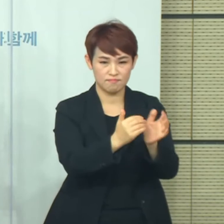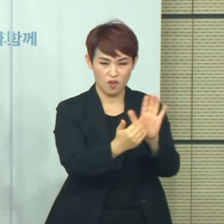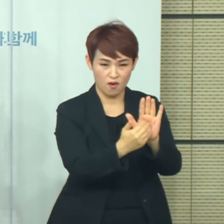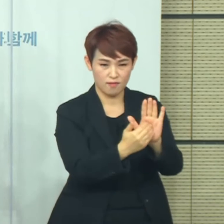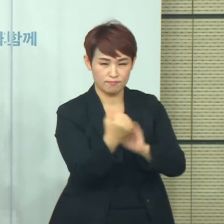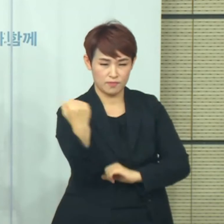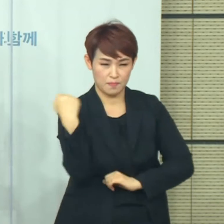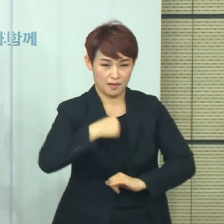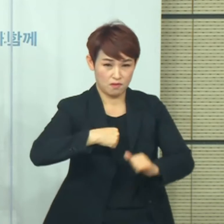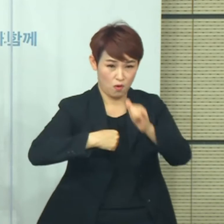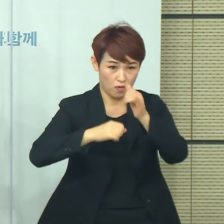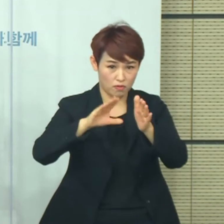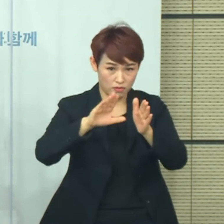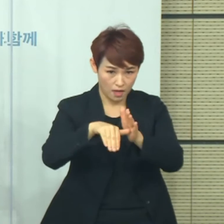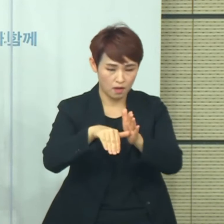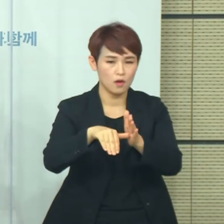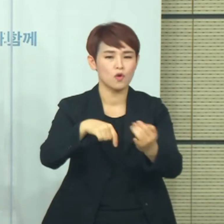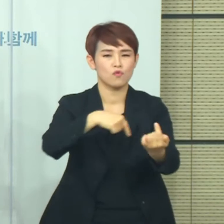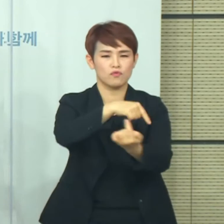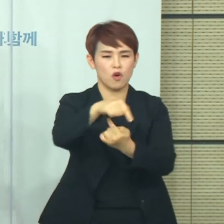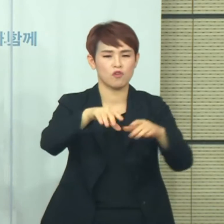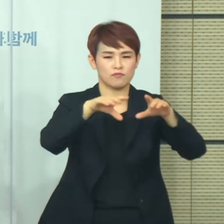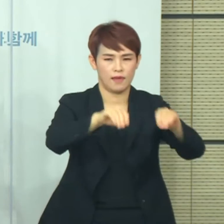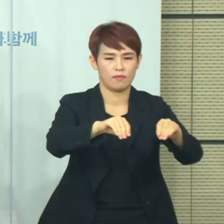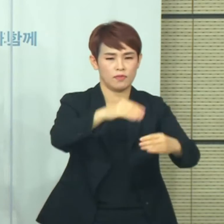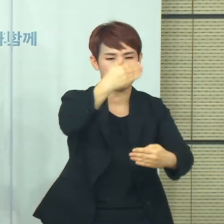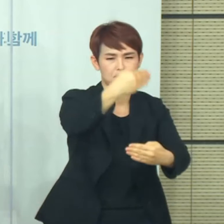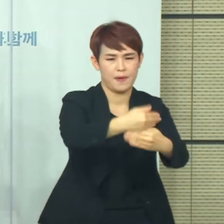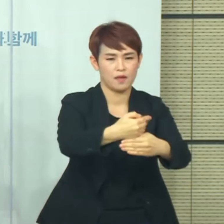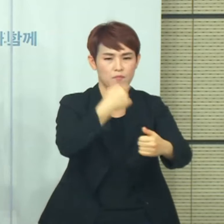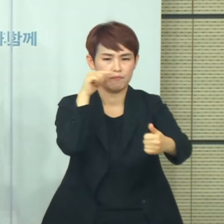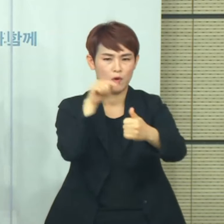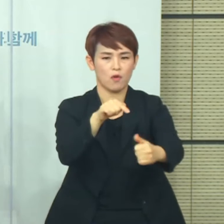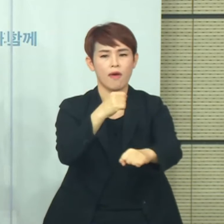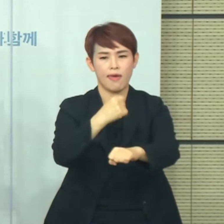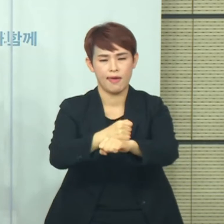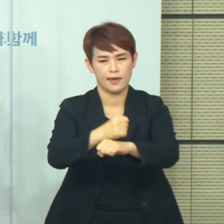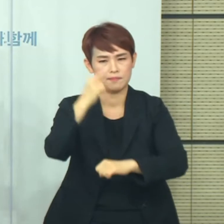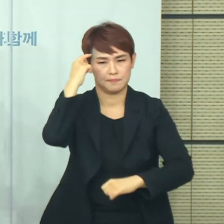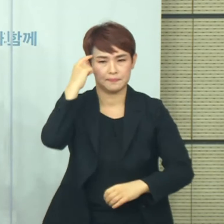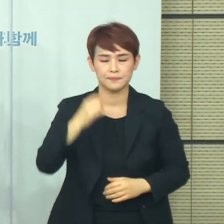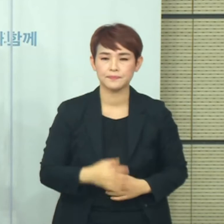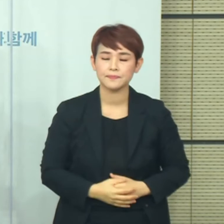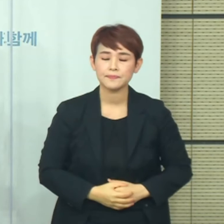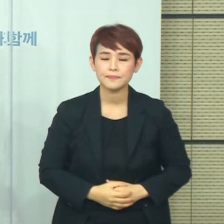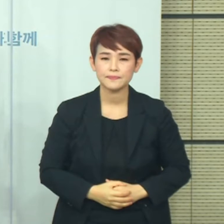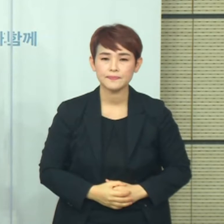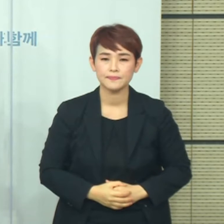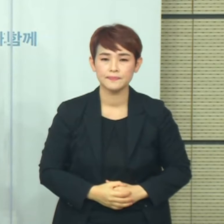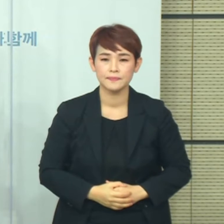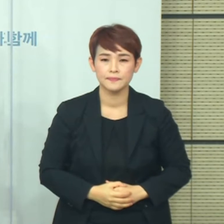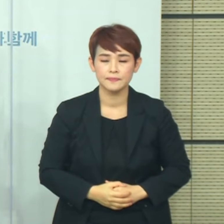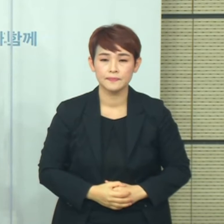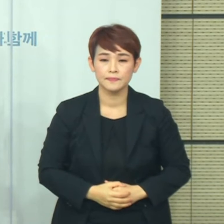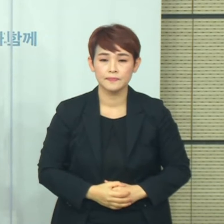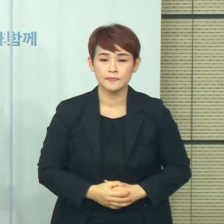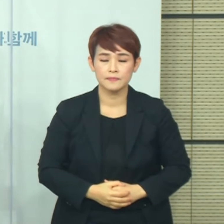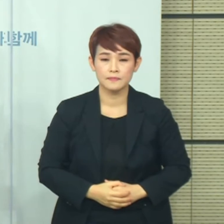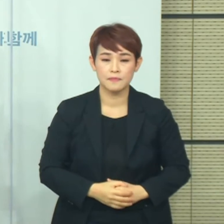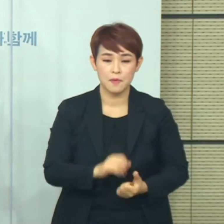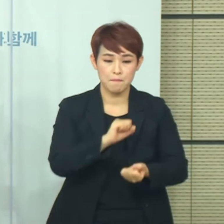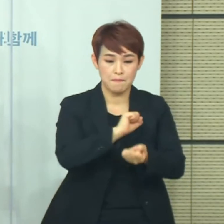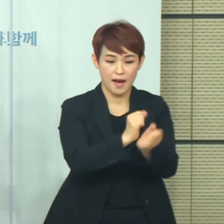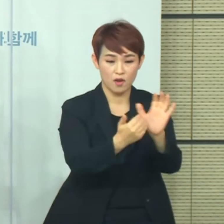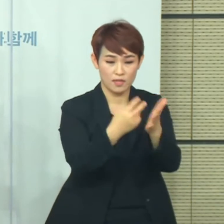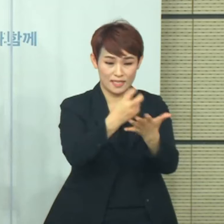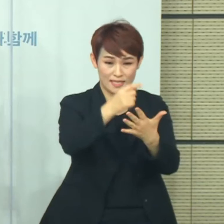대한 운영 중단과 폐쇄 명령 등의 실효성을 높이고자 합니다. 먼저 방역